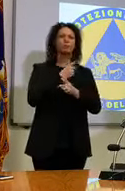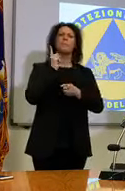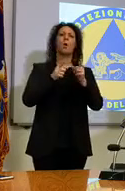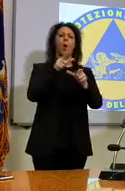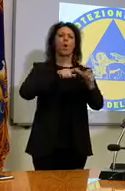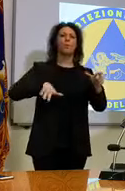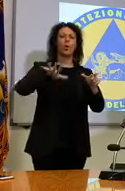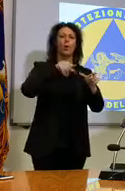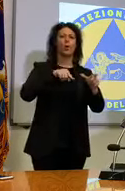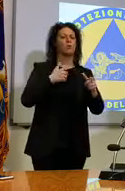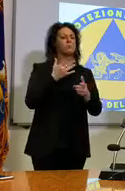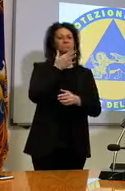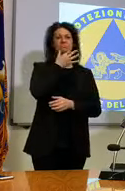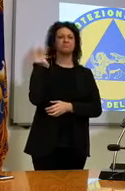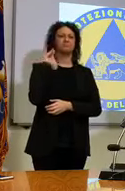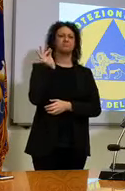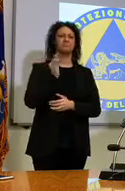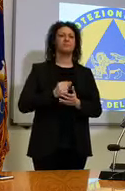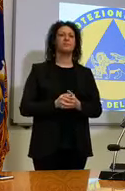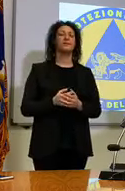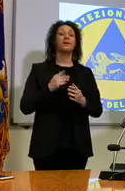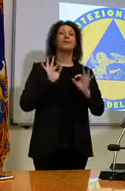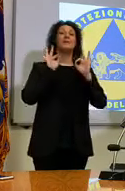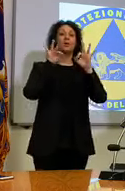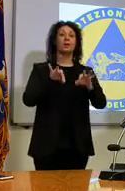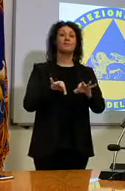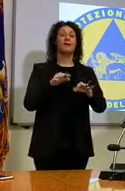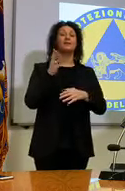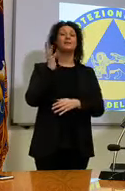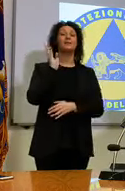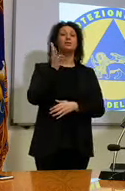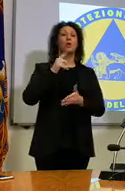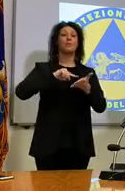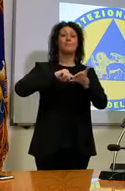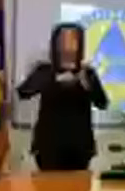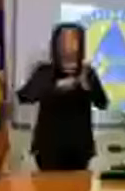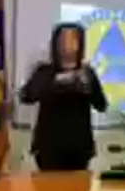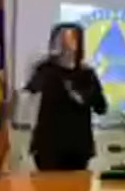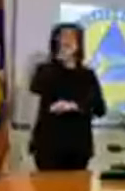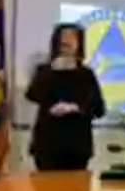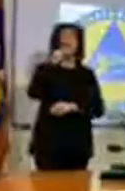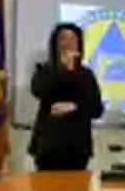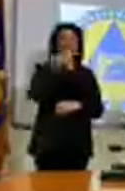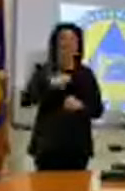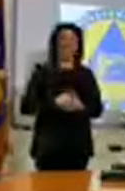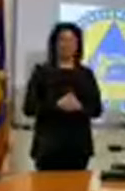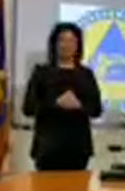siamo. Abbiamo raggiunto i 19 milioni di euro, pensate con